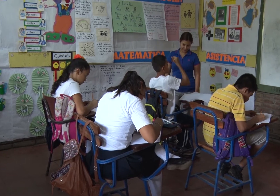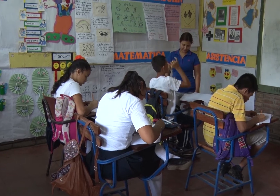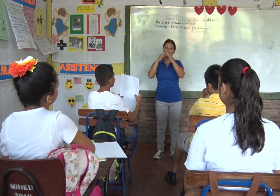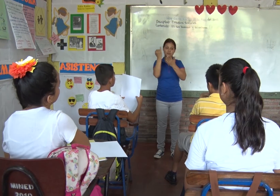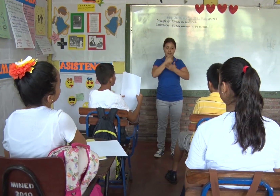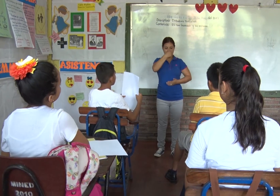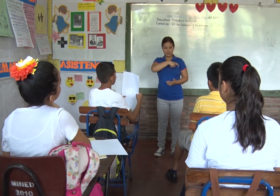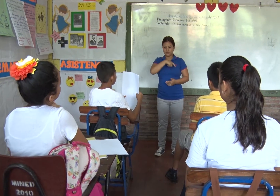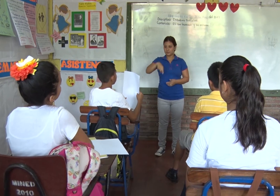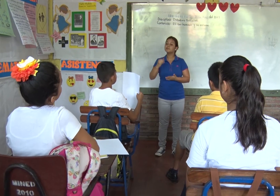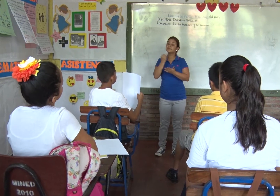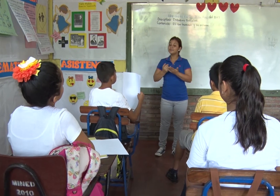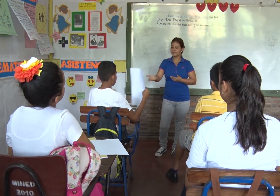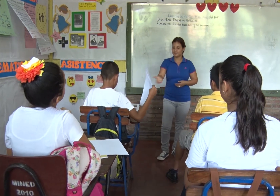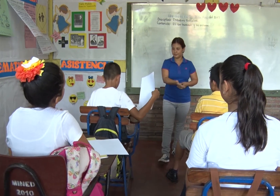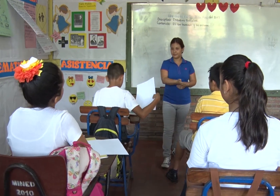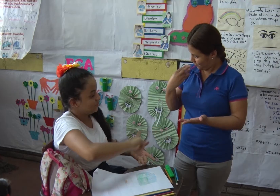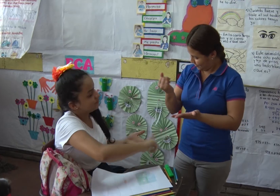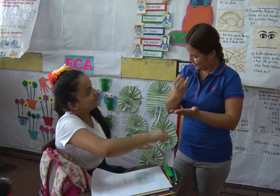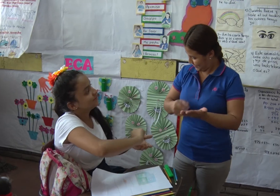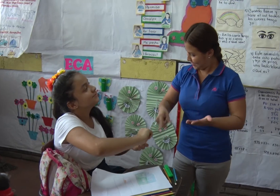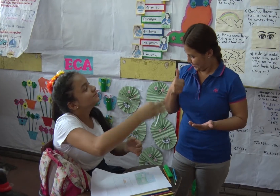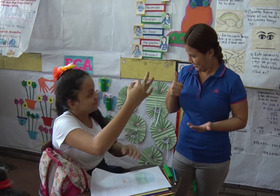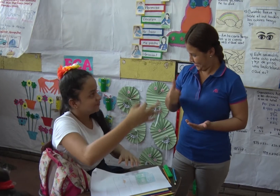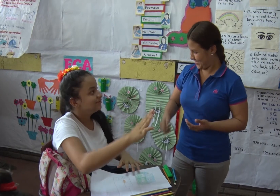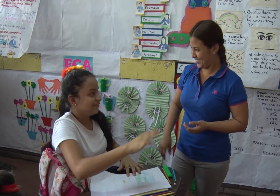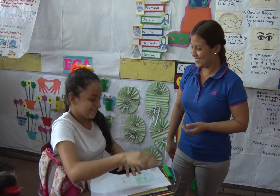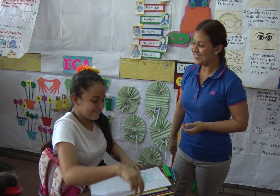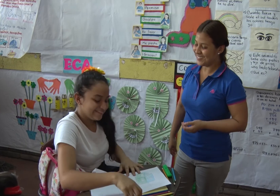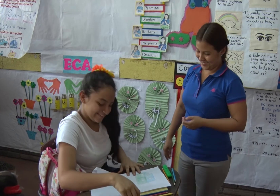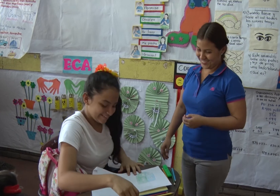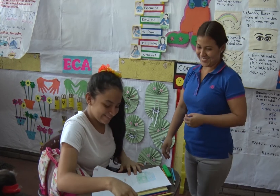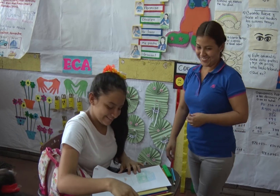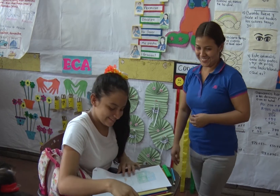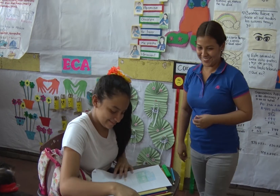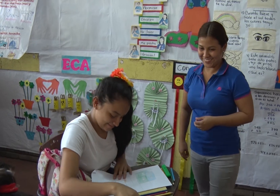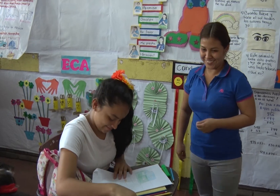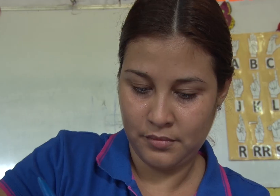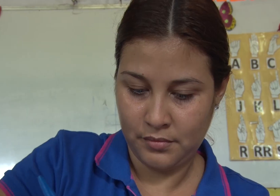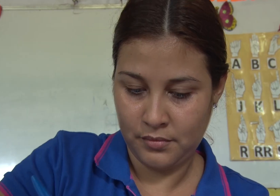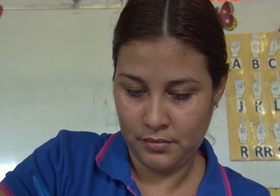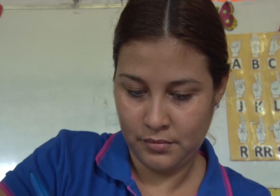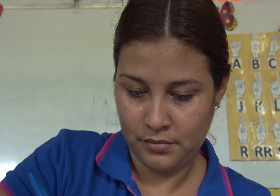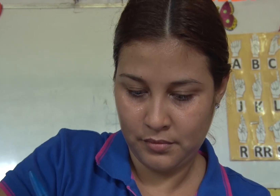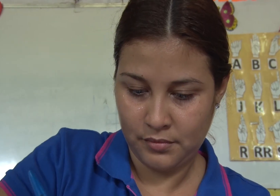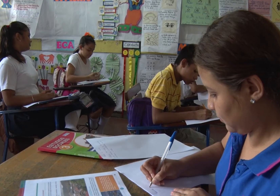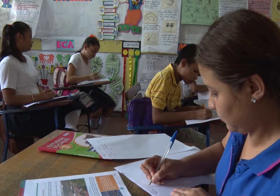Harlan, se encuentra la Escuela de Educación Especial Rafael Darbella, centro educativo donde trabaja su esposa, que posee